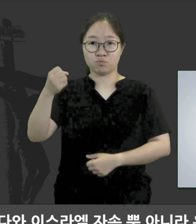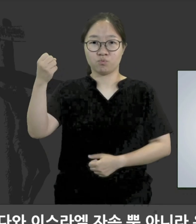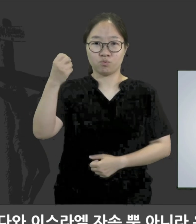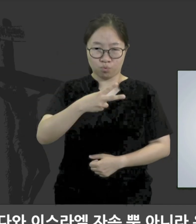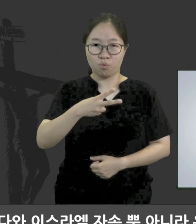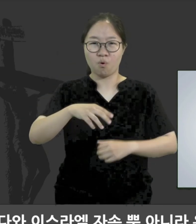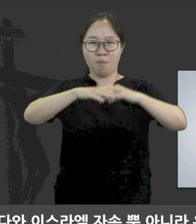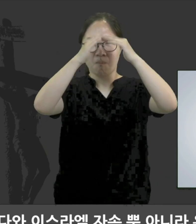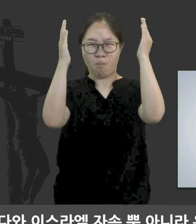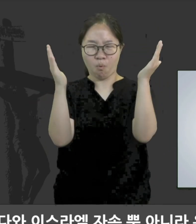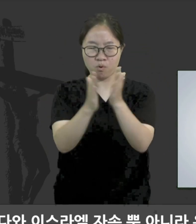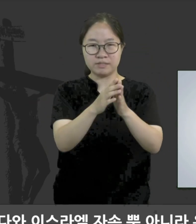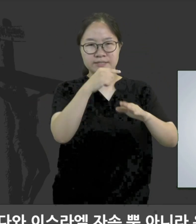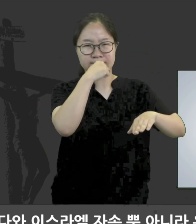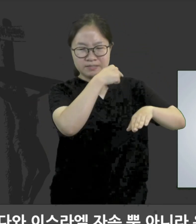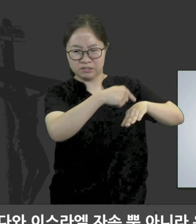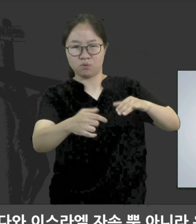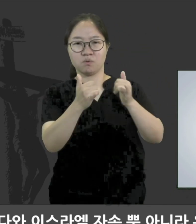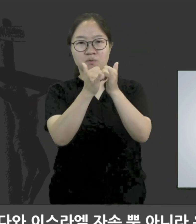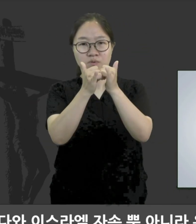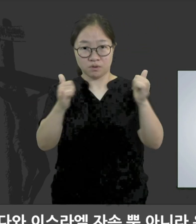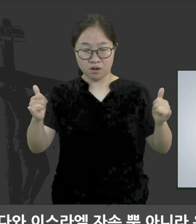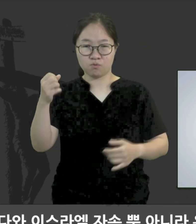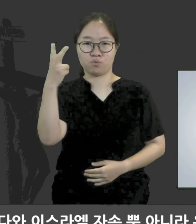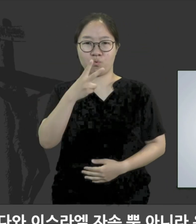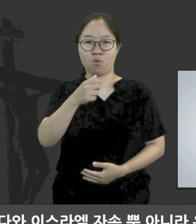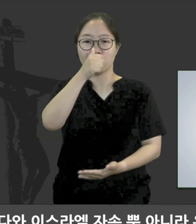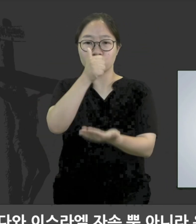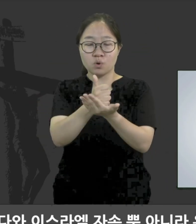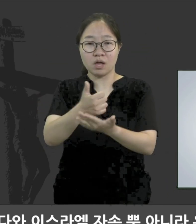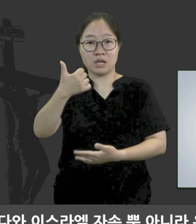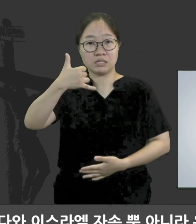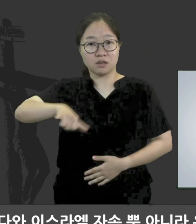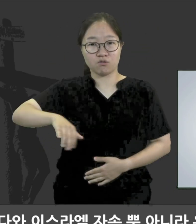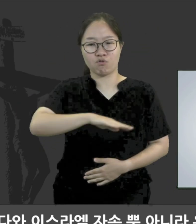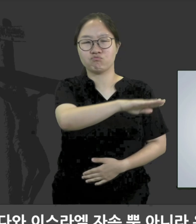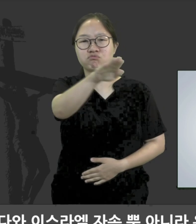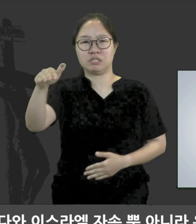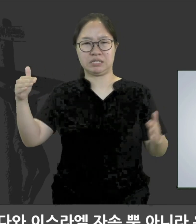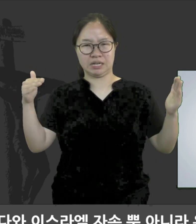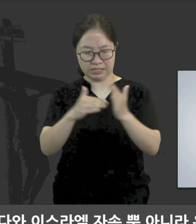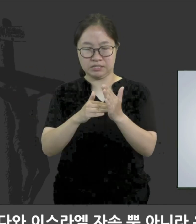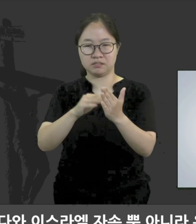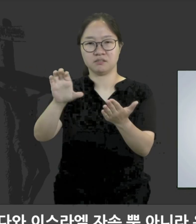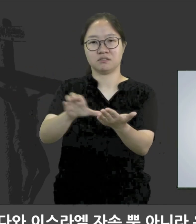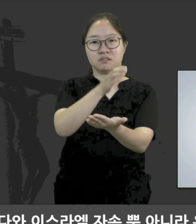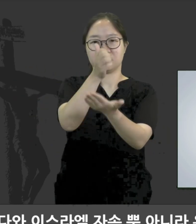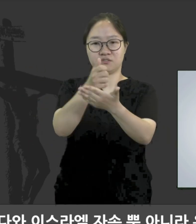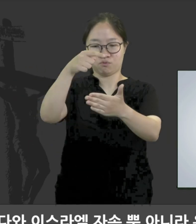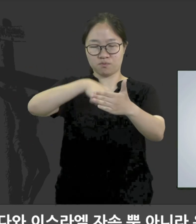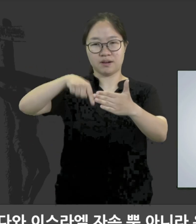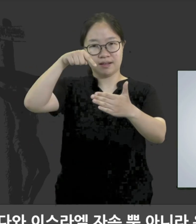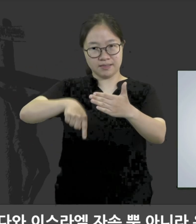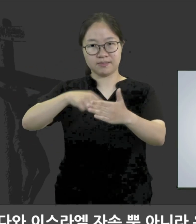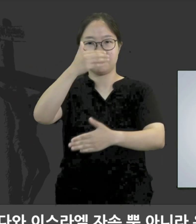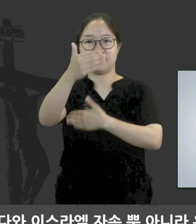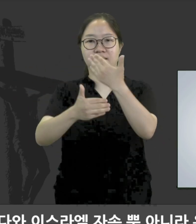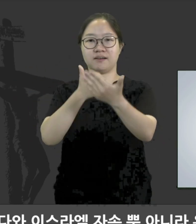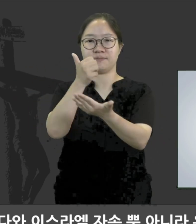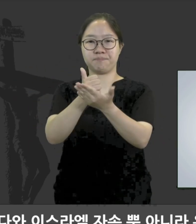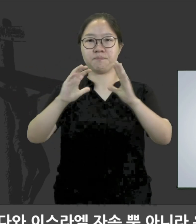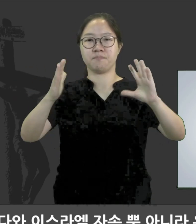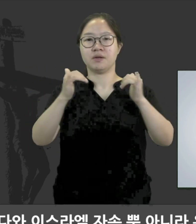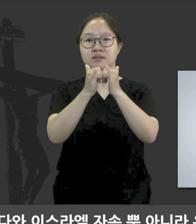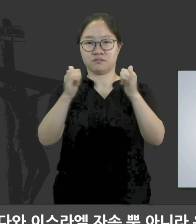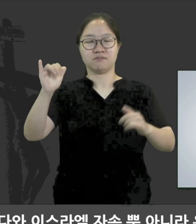아니라 유대인과 이방인, 본질상 진노의 자녀인 우리들도 그리스도 안에서 하나님